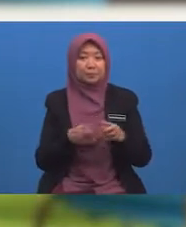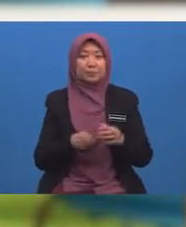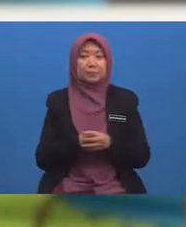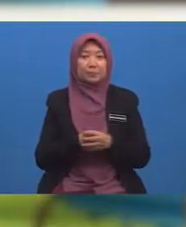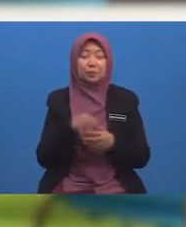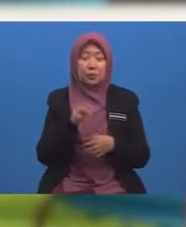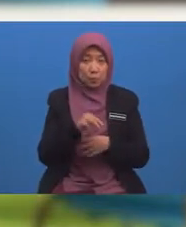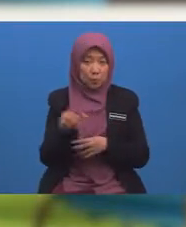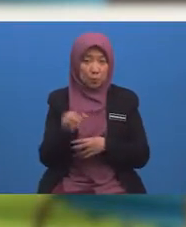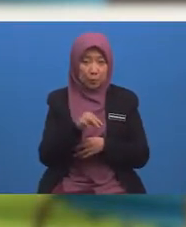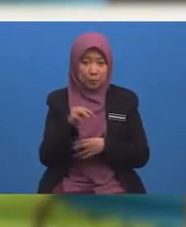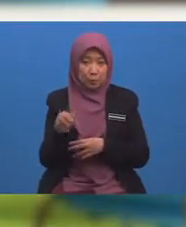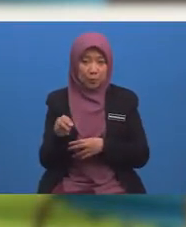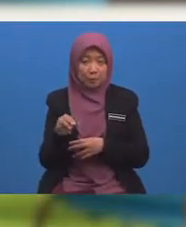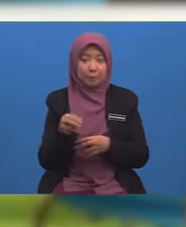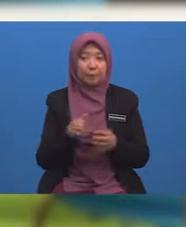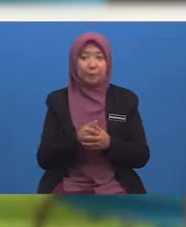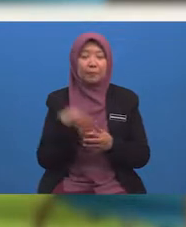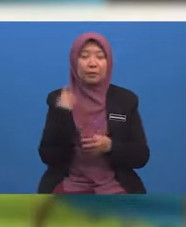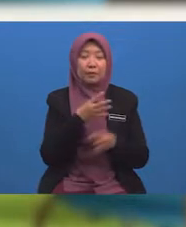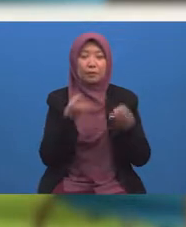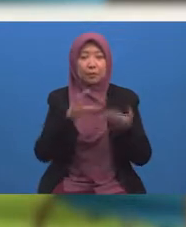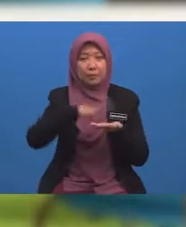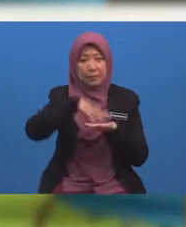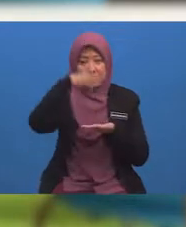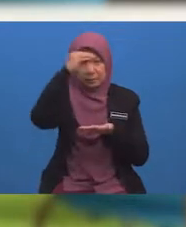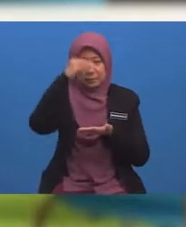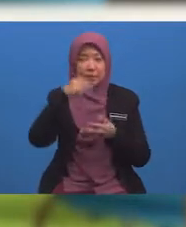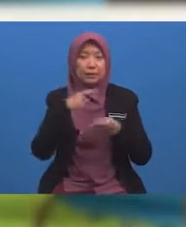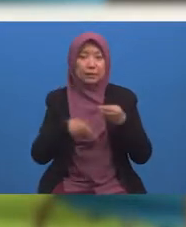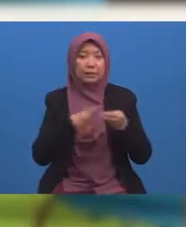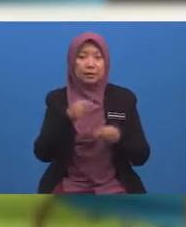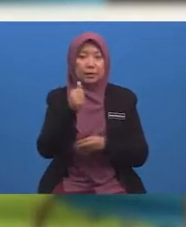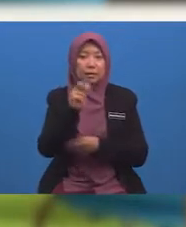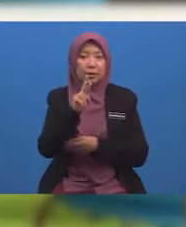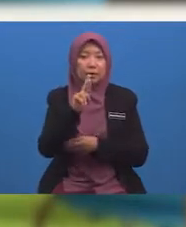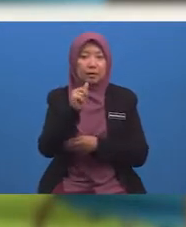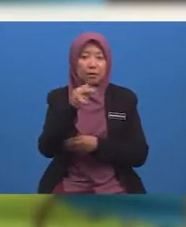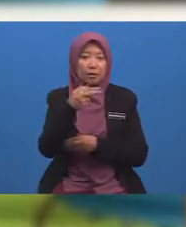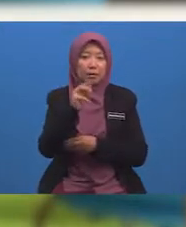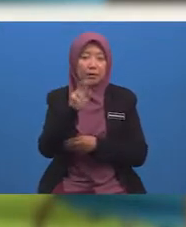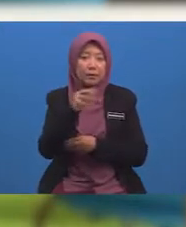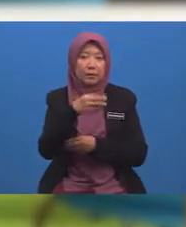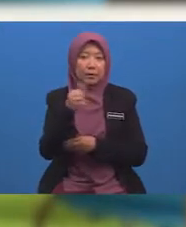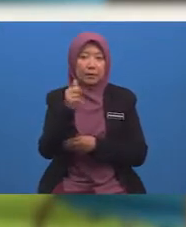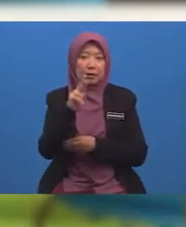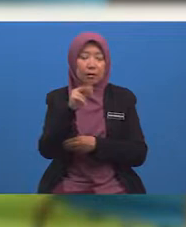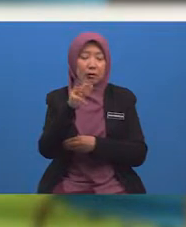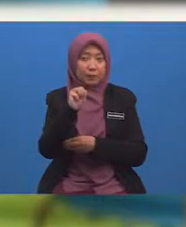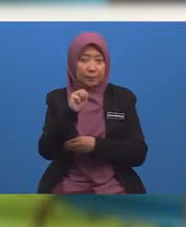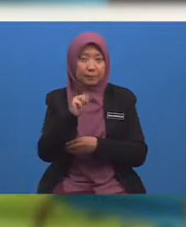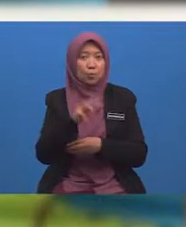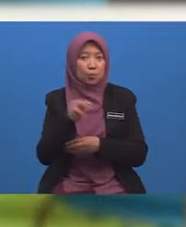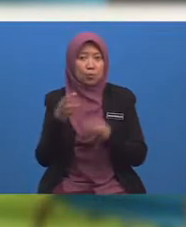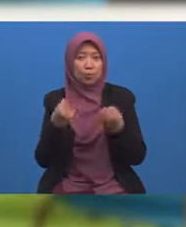Murid-murid, kita sudah belajar tentang Ar-Rahman dan Ar-Rahim. Murid-murid juga